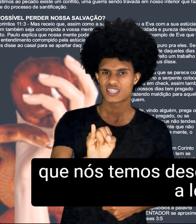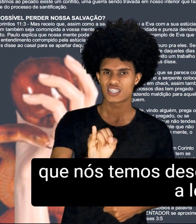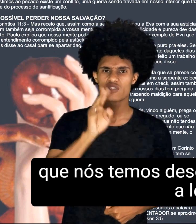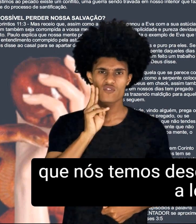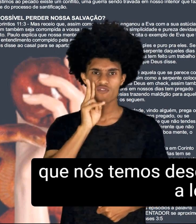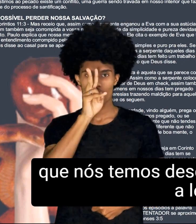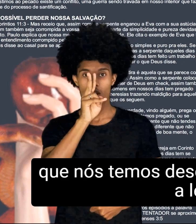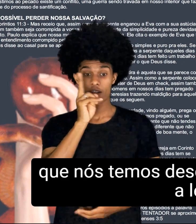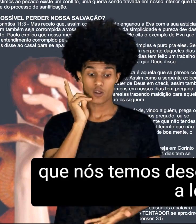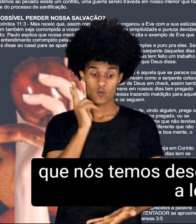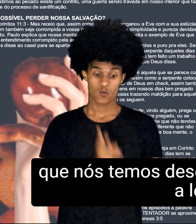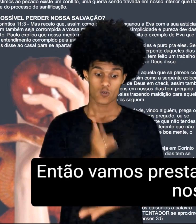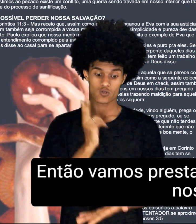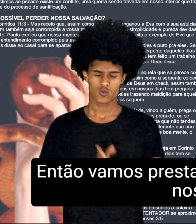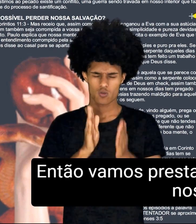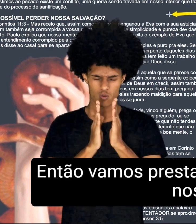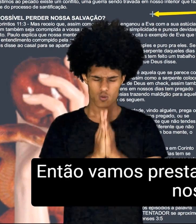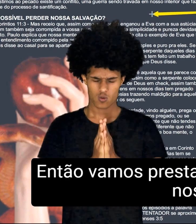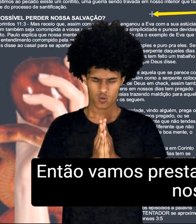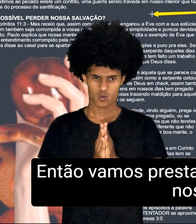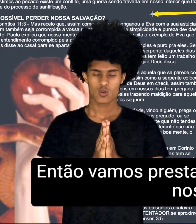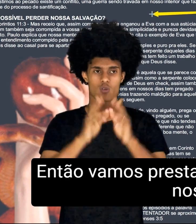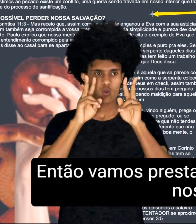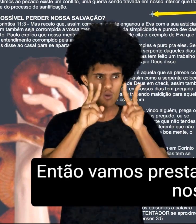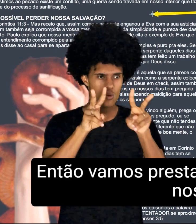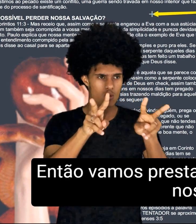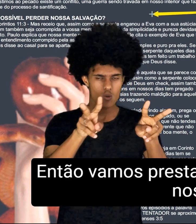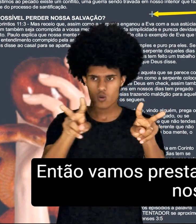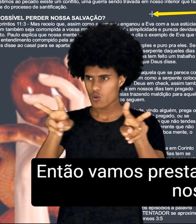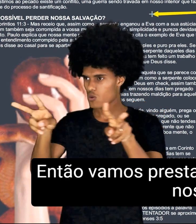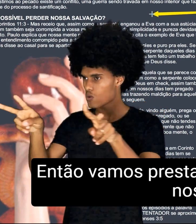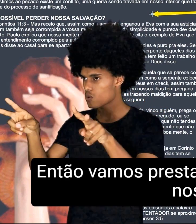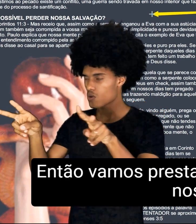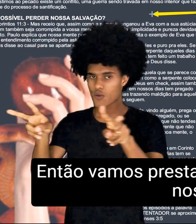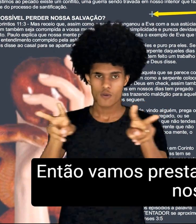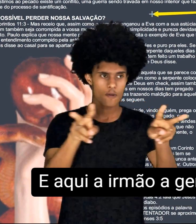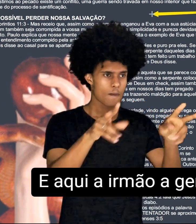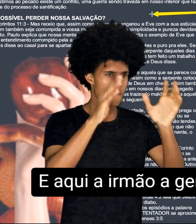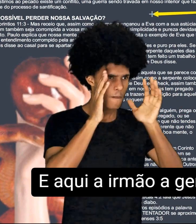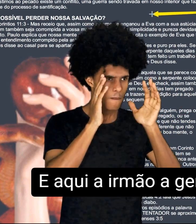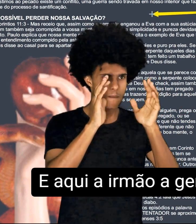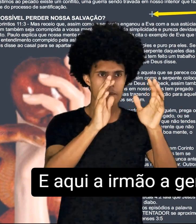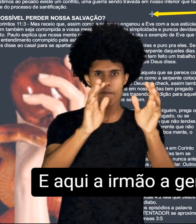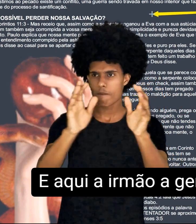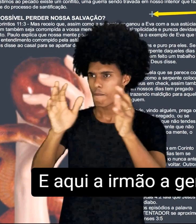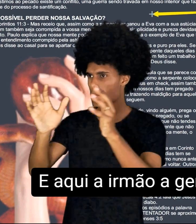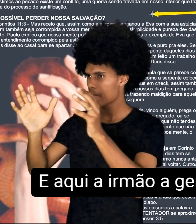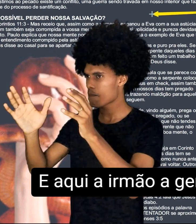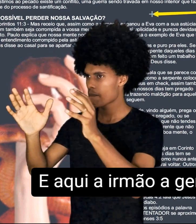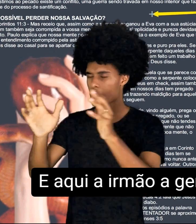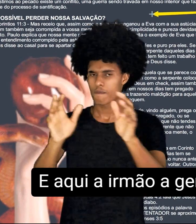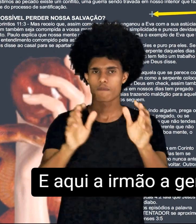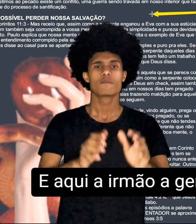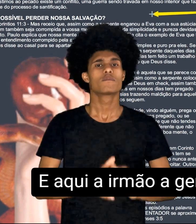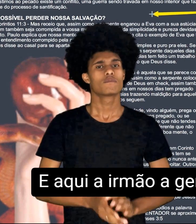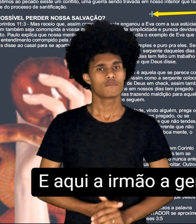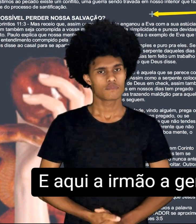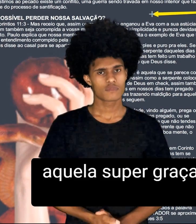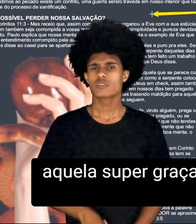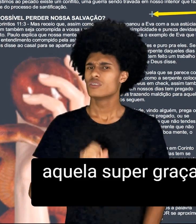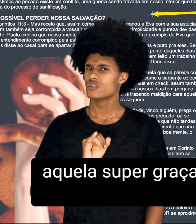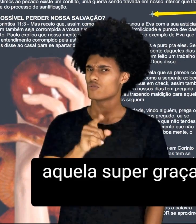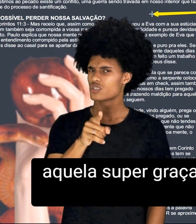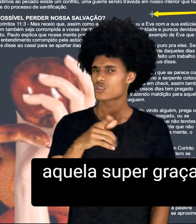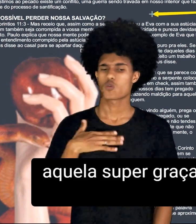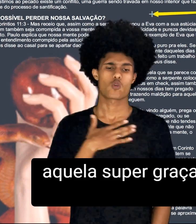que é transgredir a lei do Senhor. Então vamos prestar atenção nisso. É possível perder a nossa salvação? E aqui, irmãos, a gente já vai fazer um adendo para